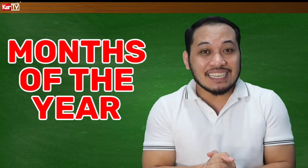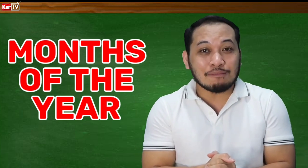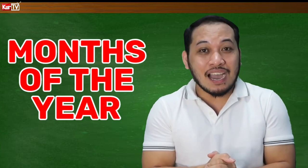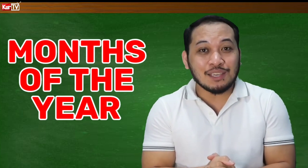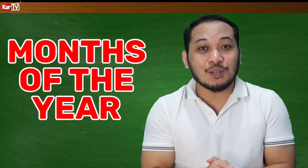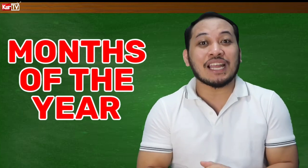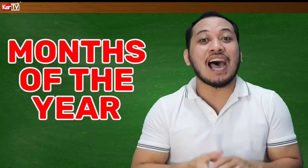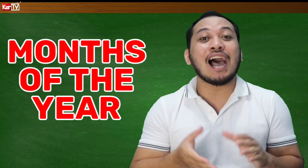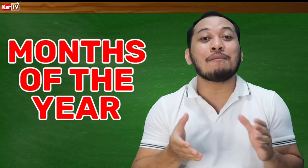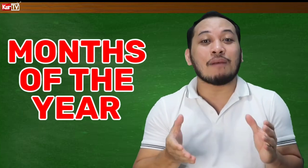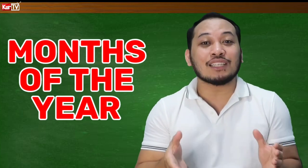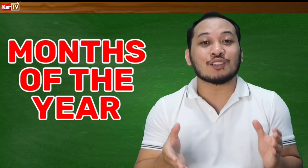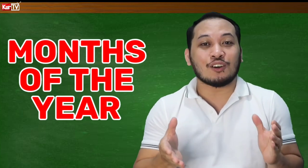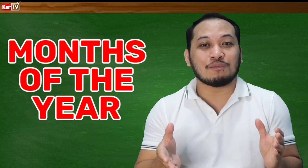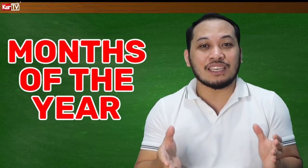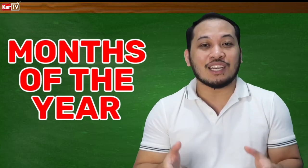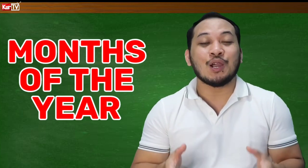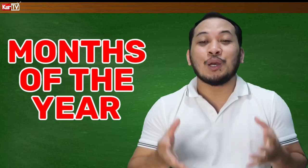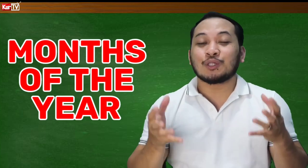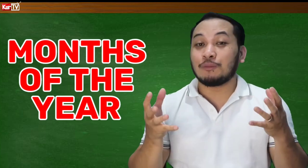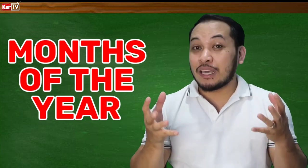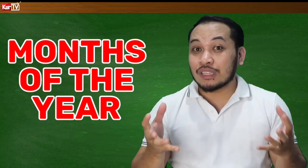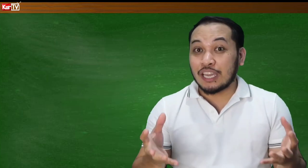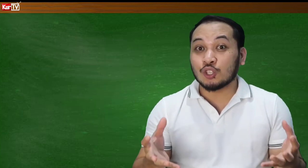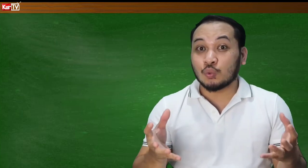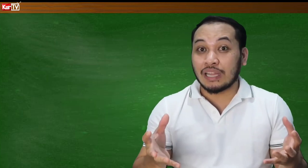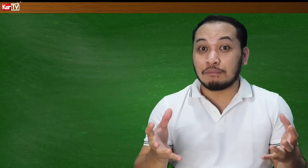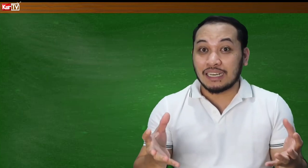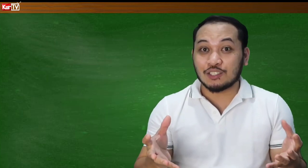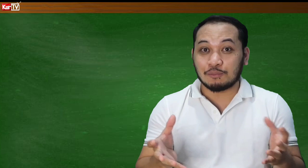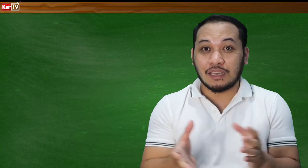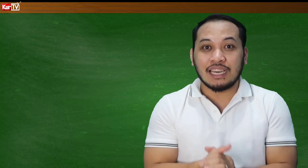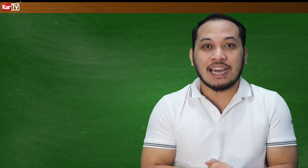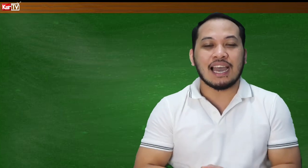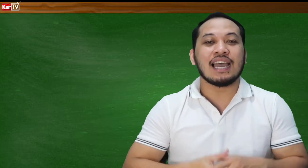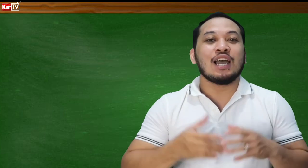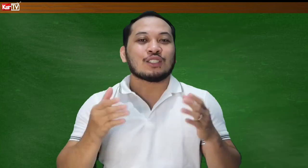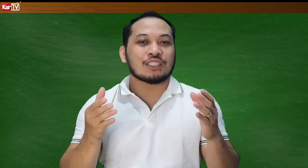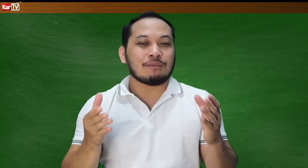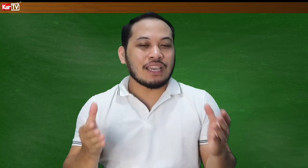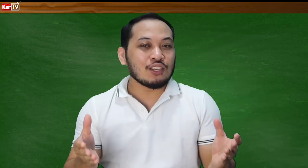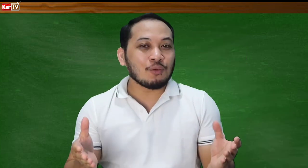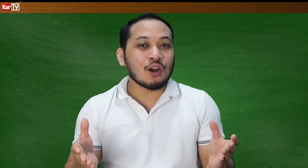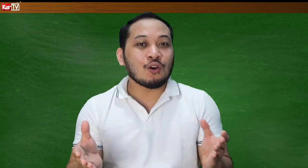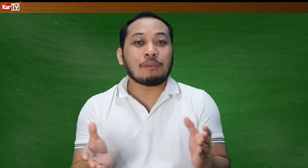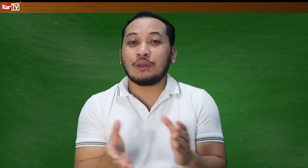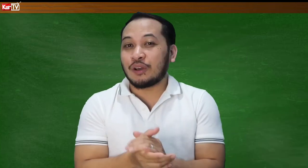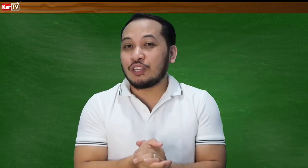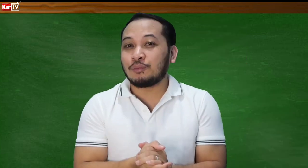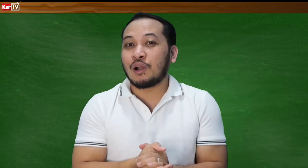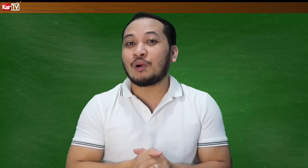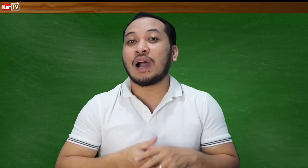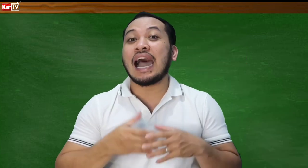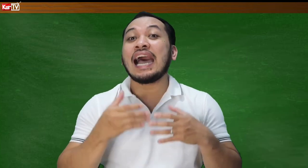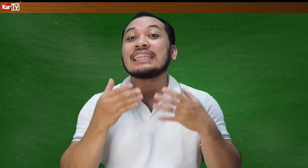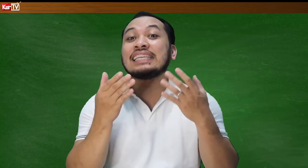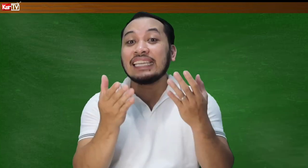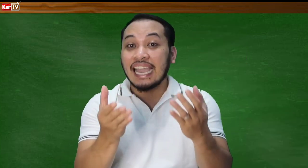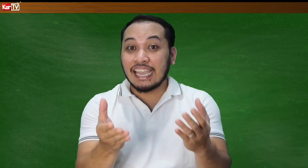ang maayos ang months of the year. So meron tayong 12 months of the year, ha. So sabayan niyo po ako, panoorin niyo po ako at gayahin niyo